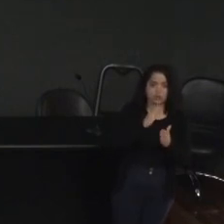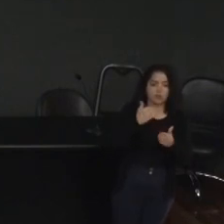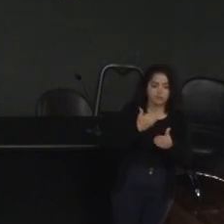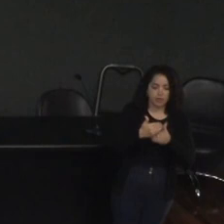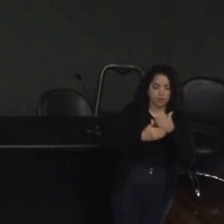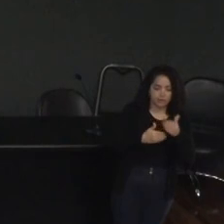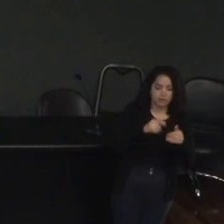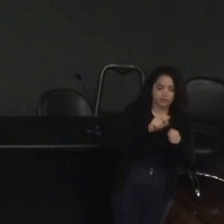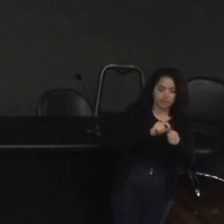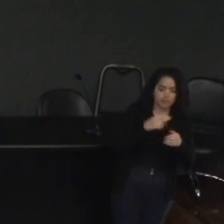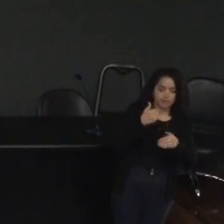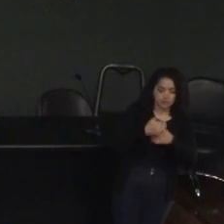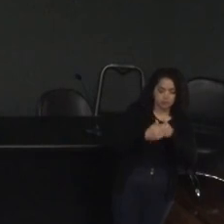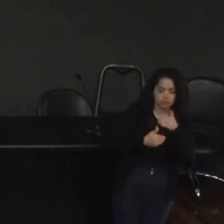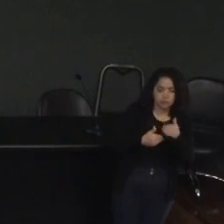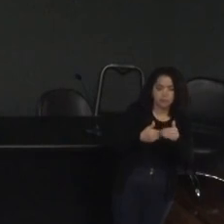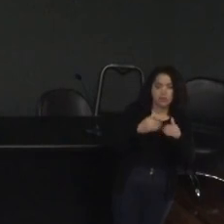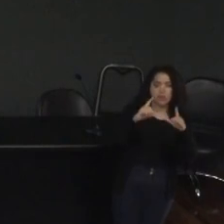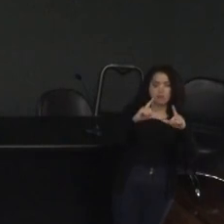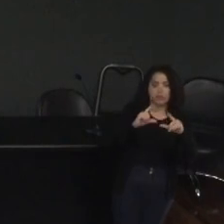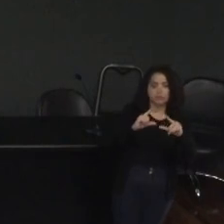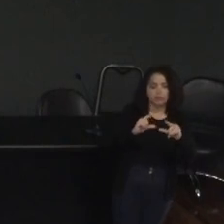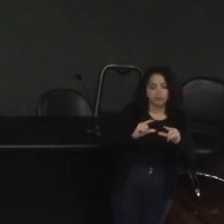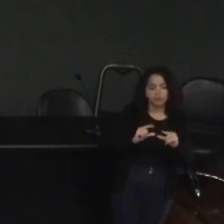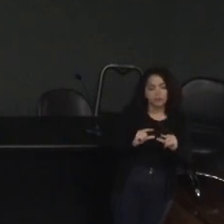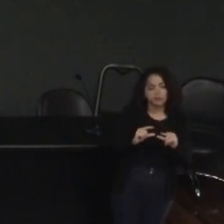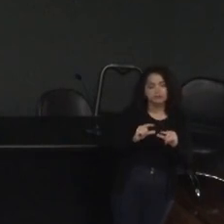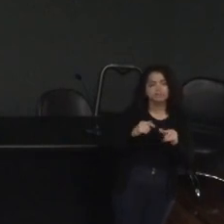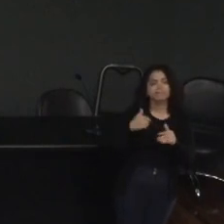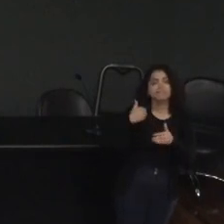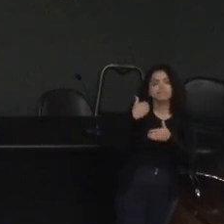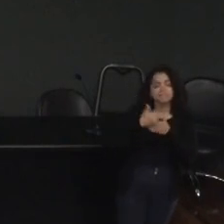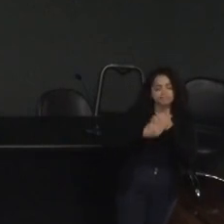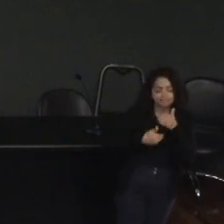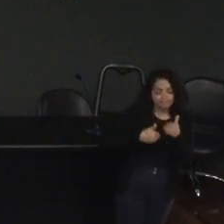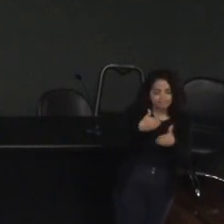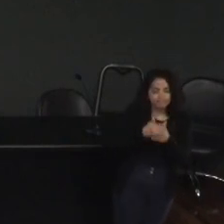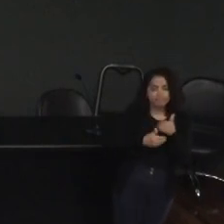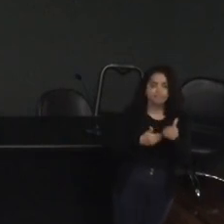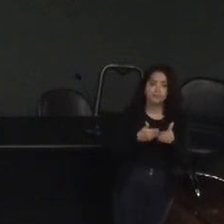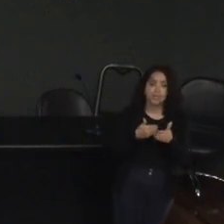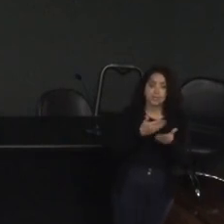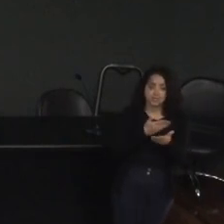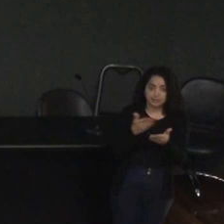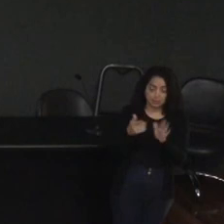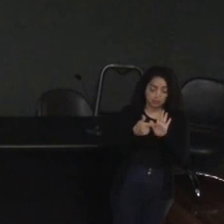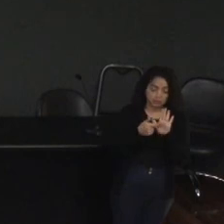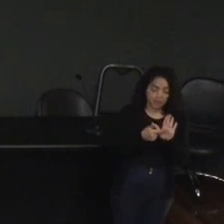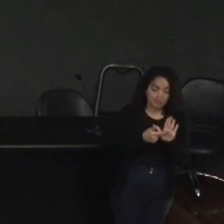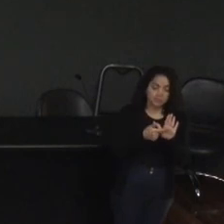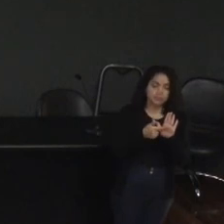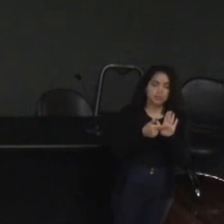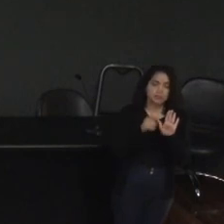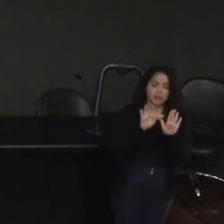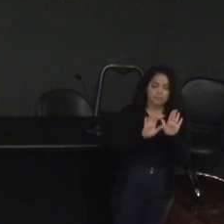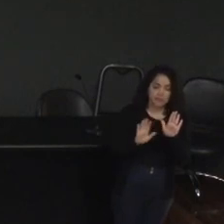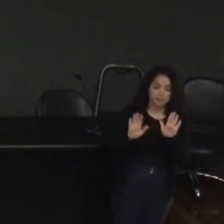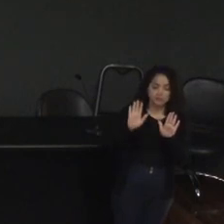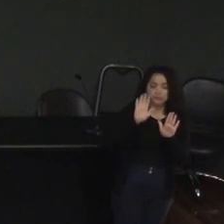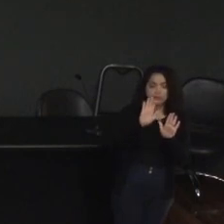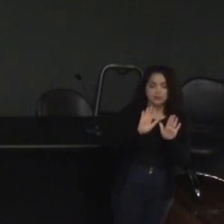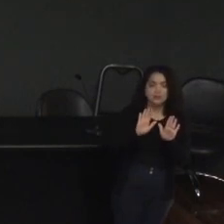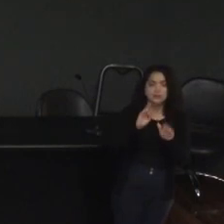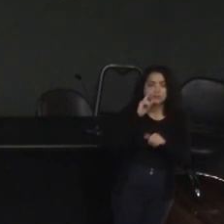esses processos né baixando dando baixa nesse processo aos poucos Então essa Matriz de risco ela